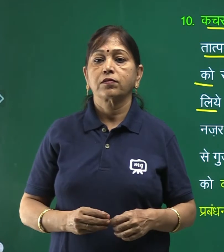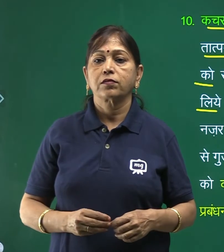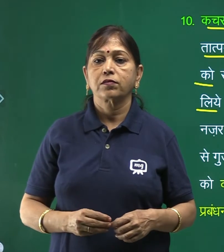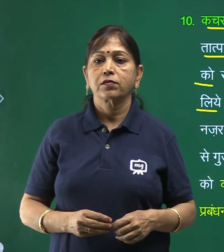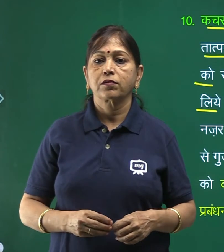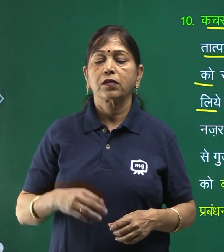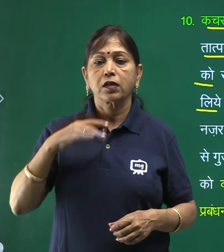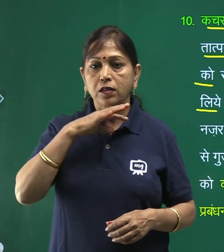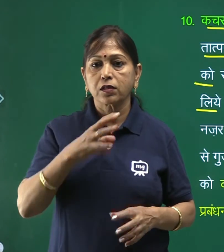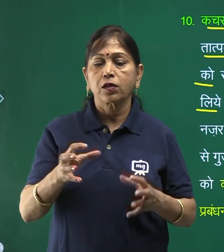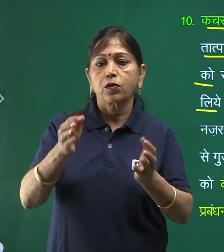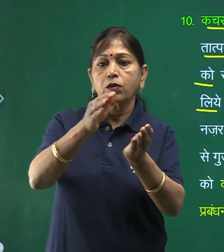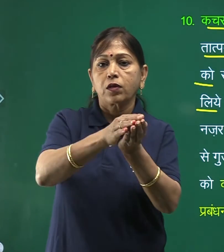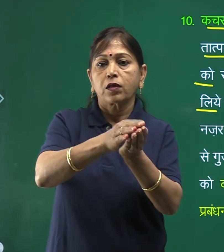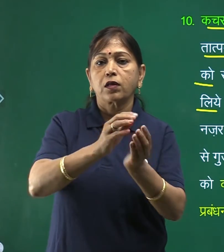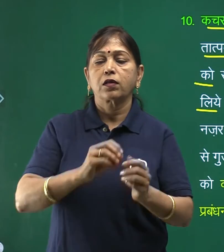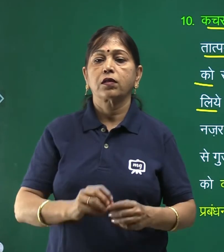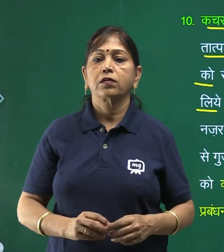उसे संग्रह,